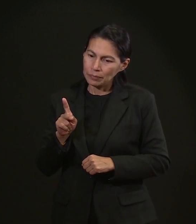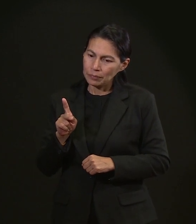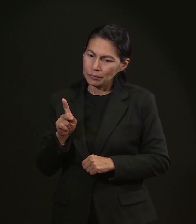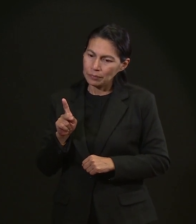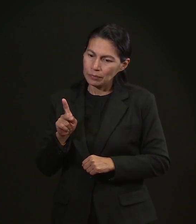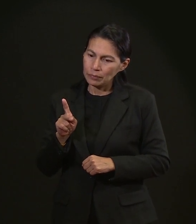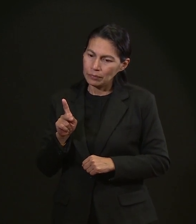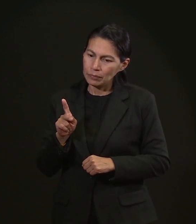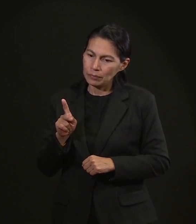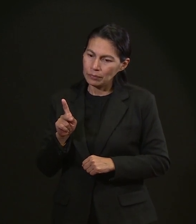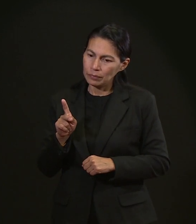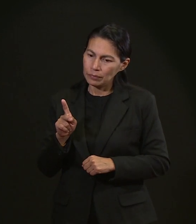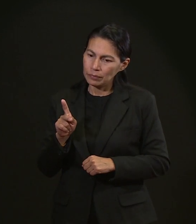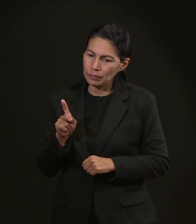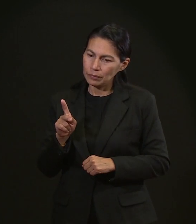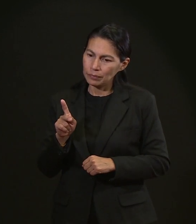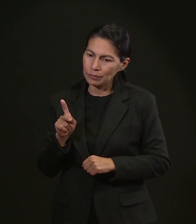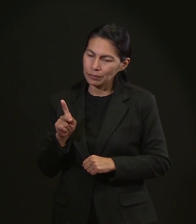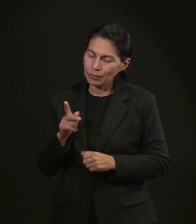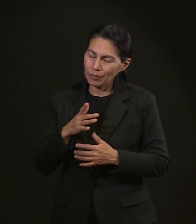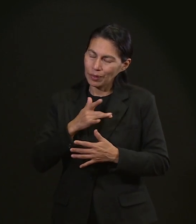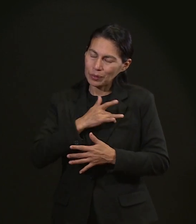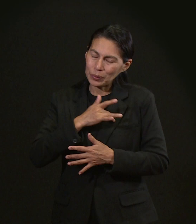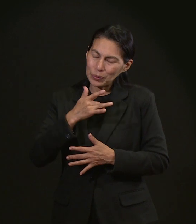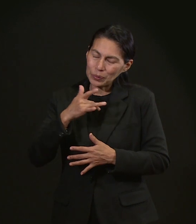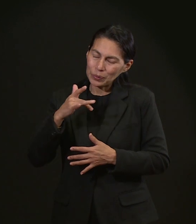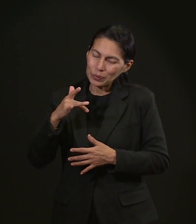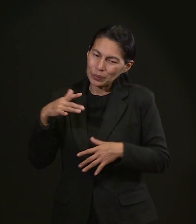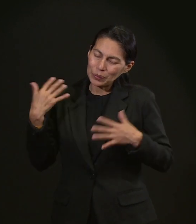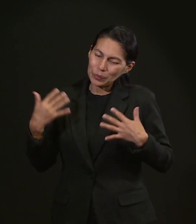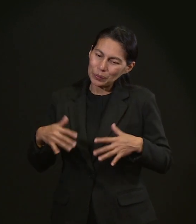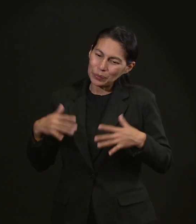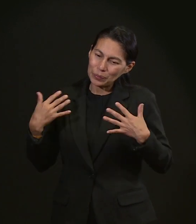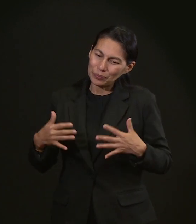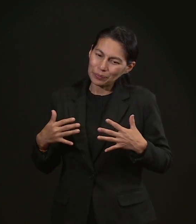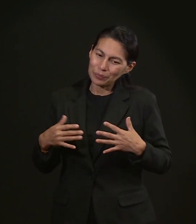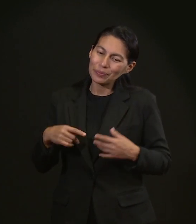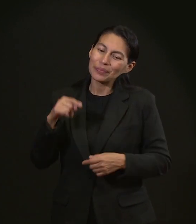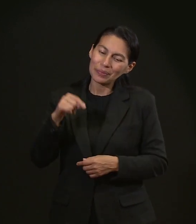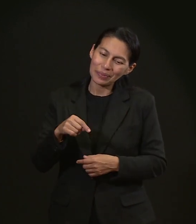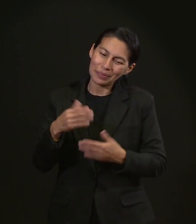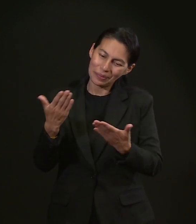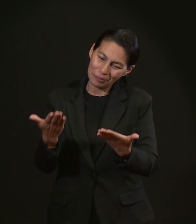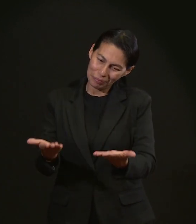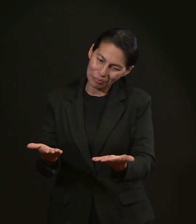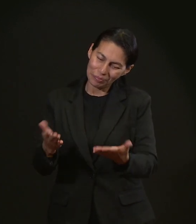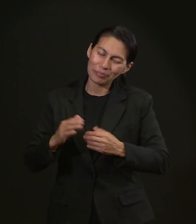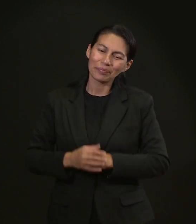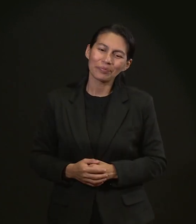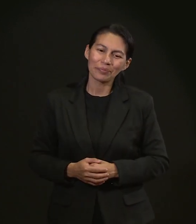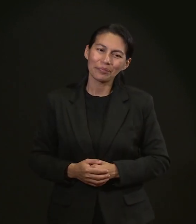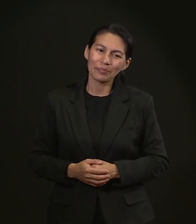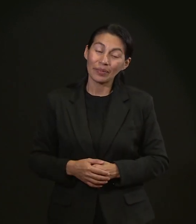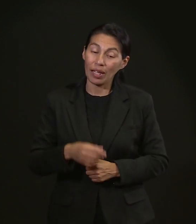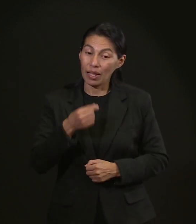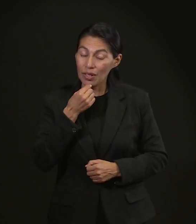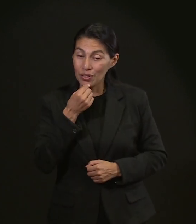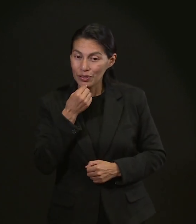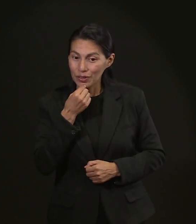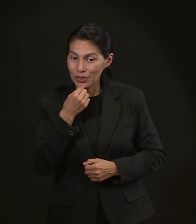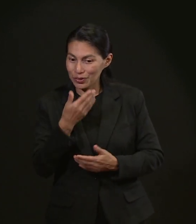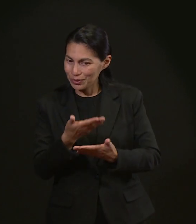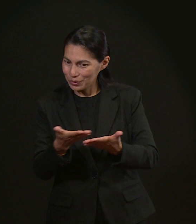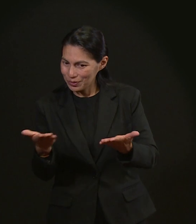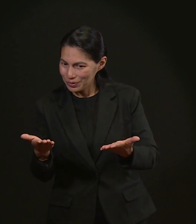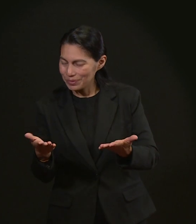nos nos unimos en el amor y aquí está el resultado y